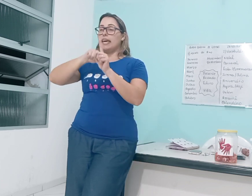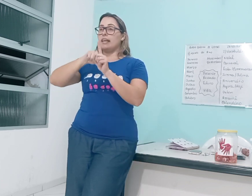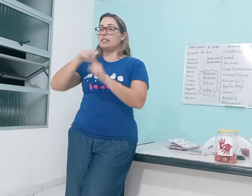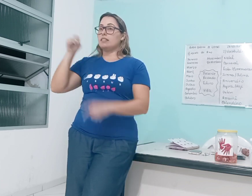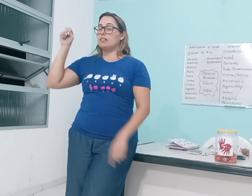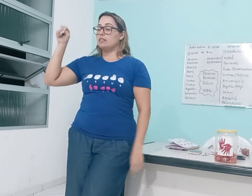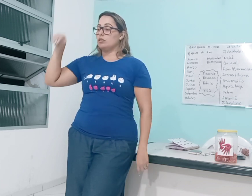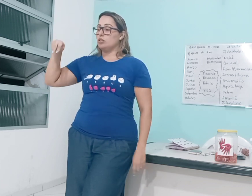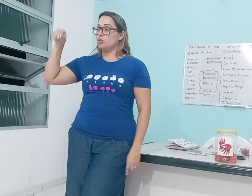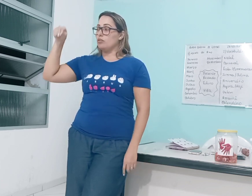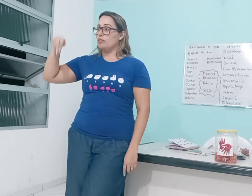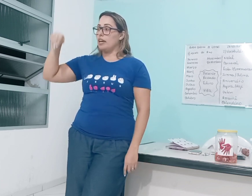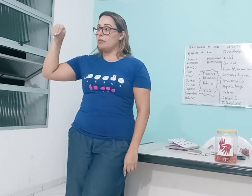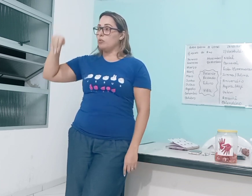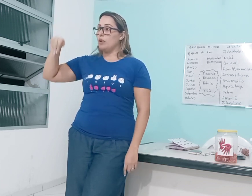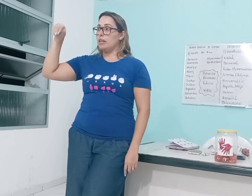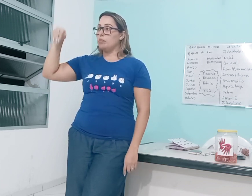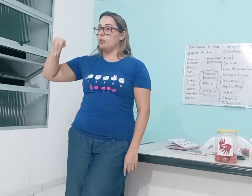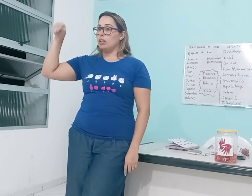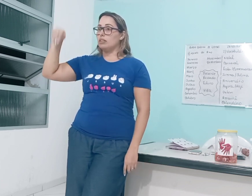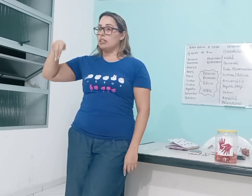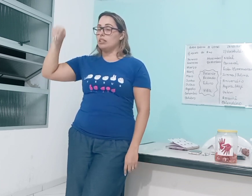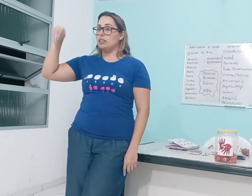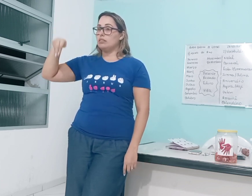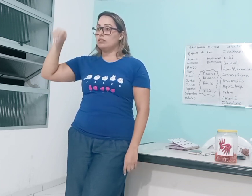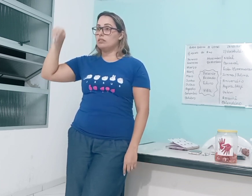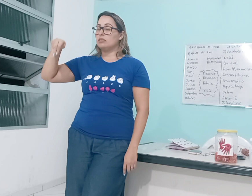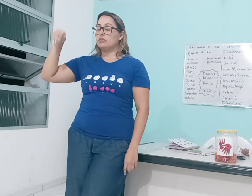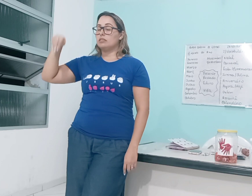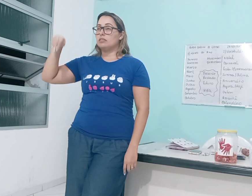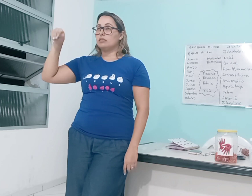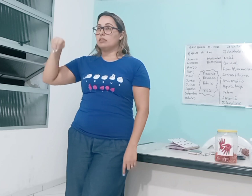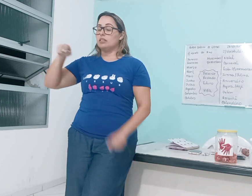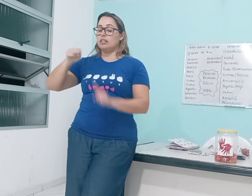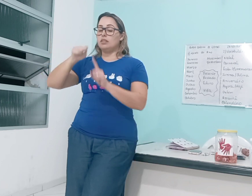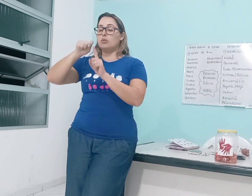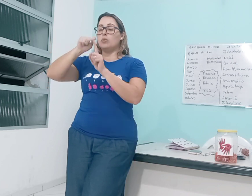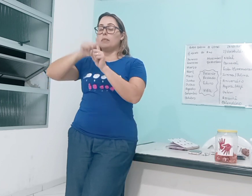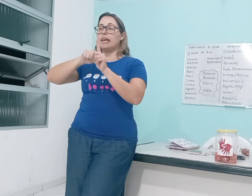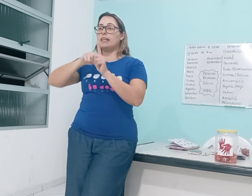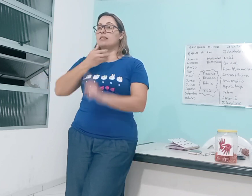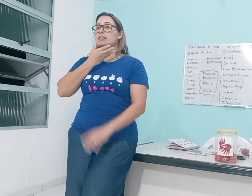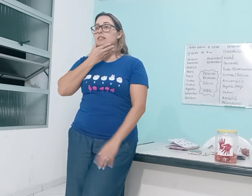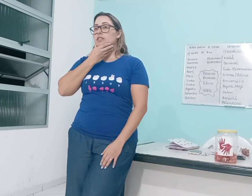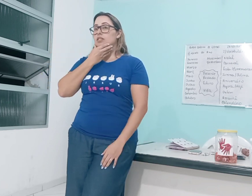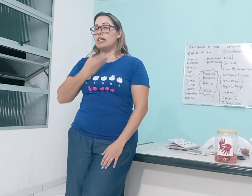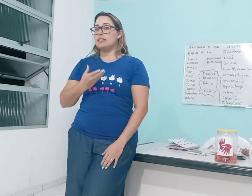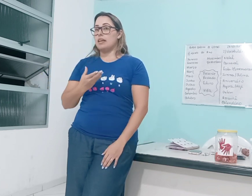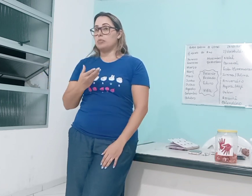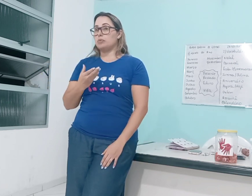Mês de novembro, o N pulando aqui. E o mês de dezembro.